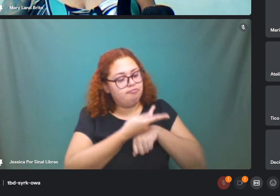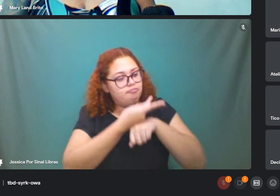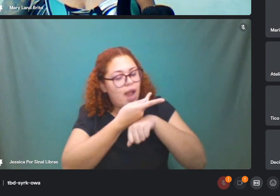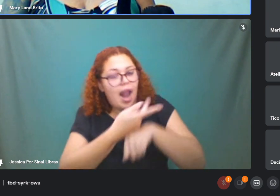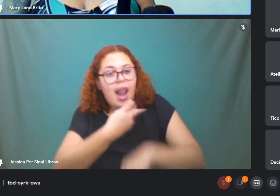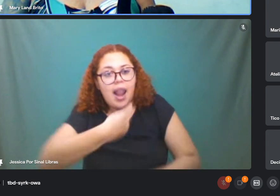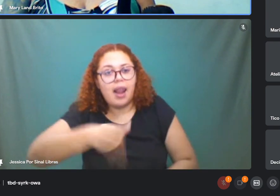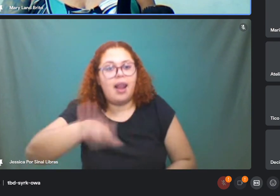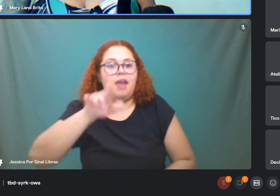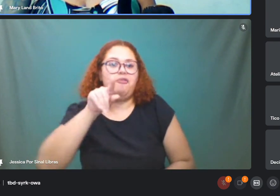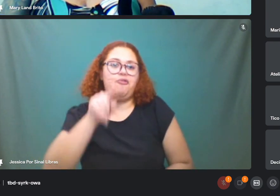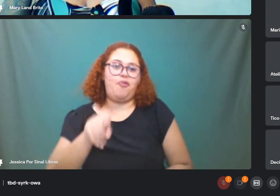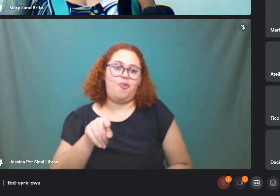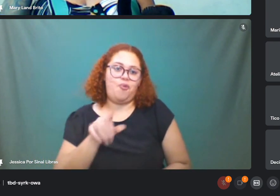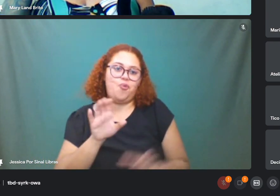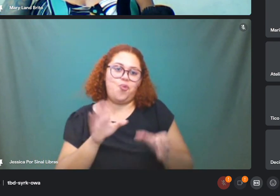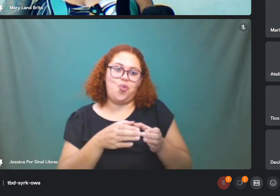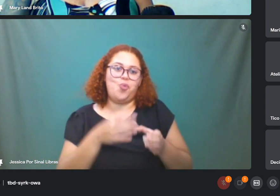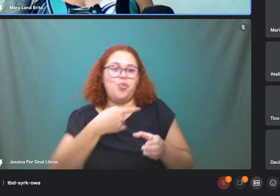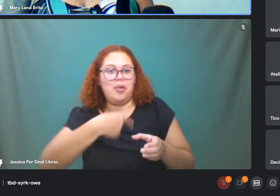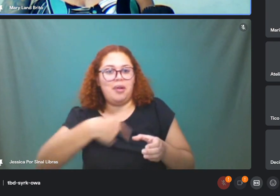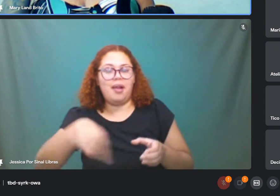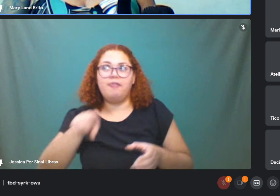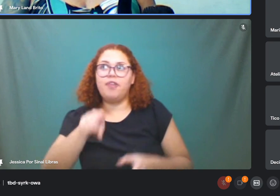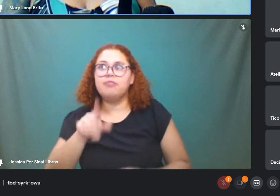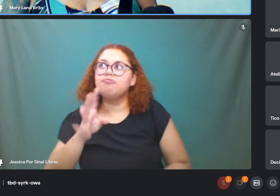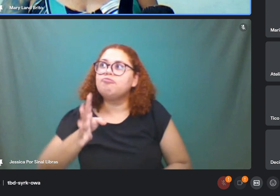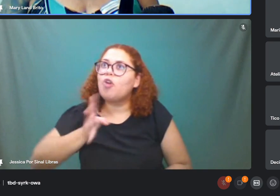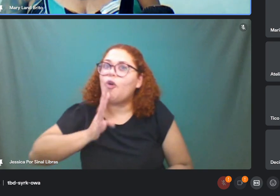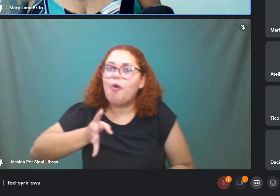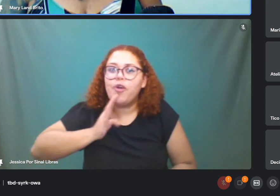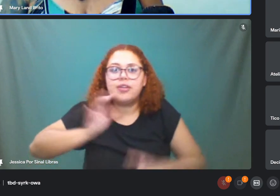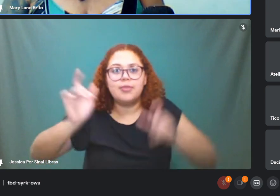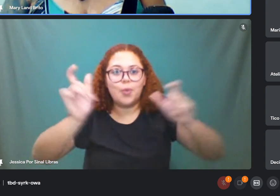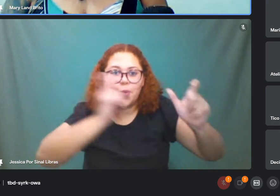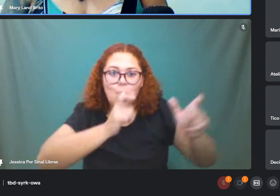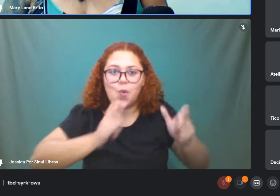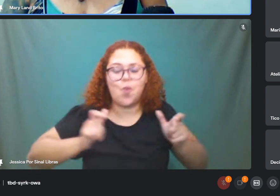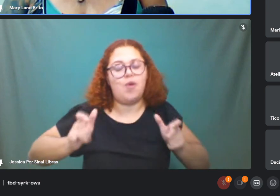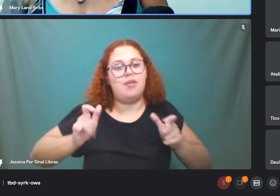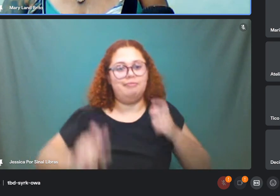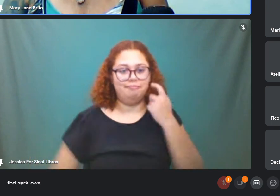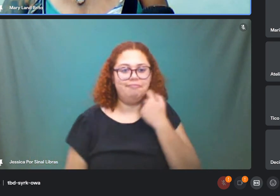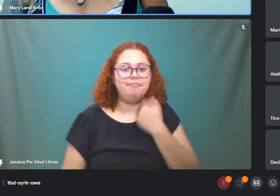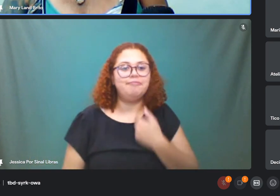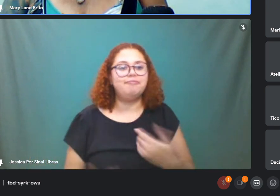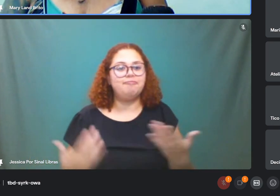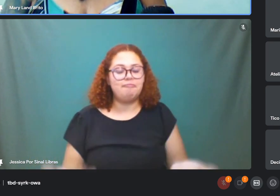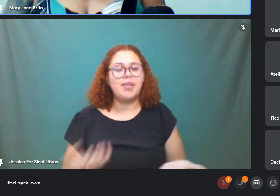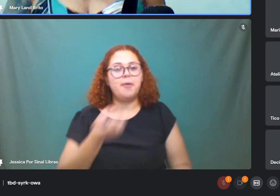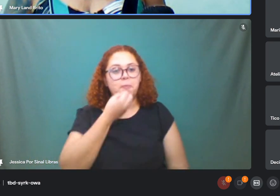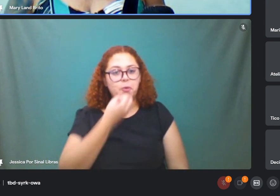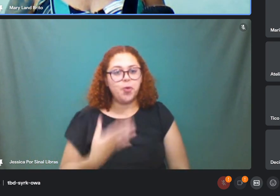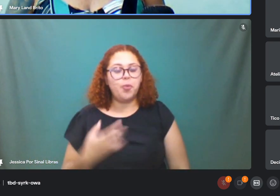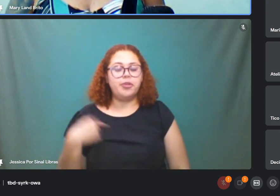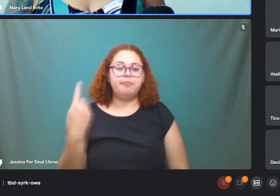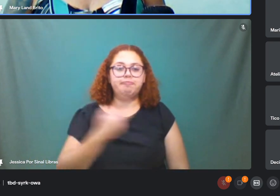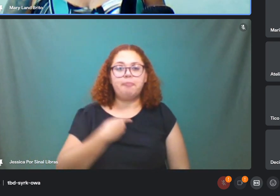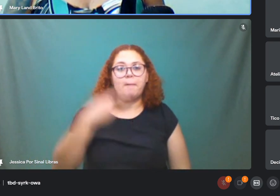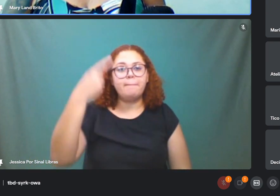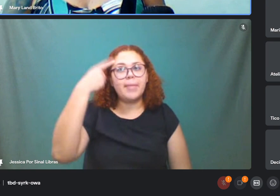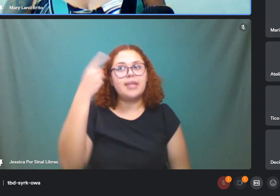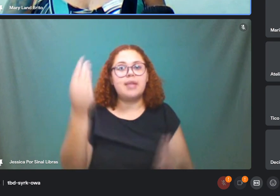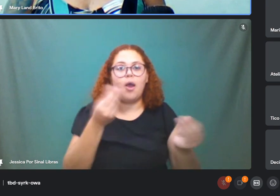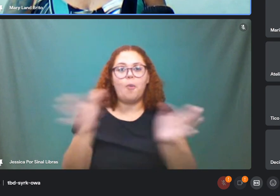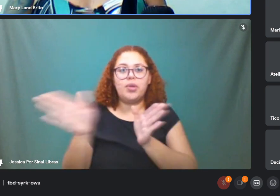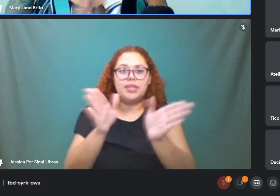que é. Sem inclusão, né? Pois vamos pensar nessa forma de acessibilizar. E vocês, gente, ó, o